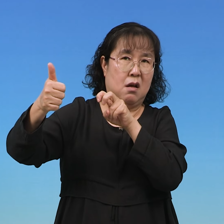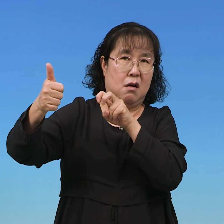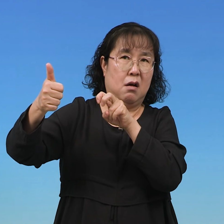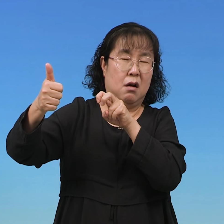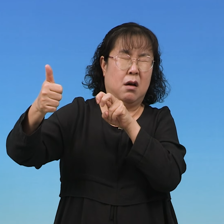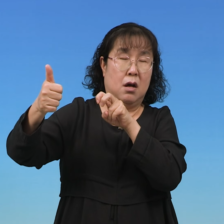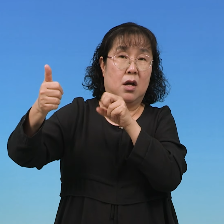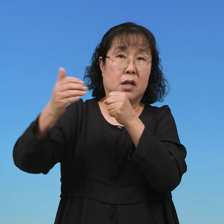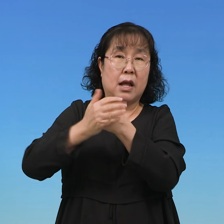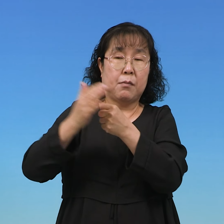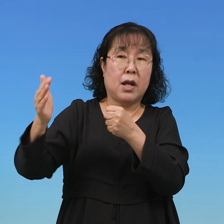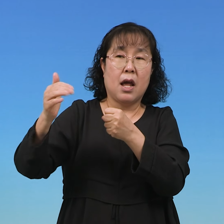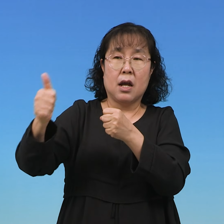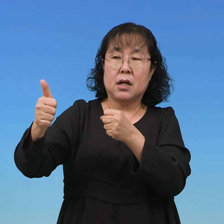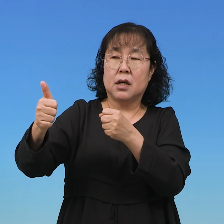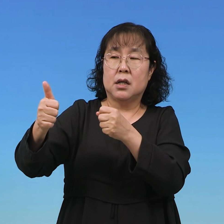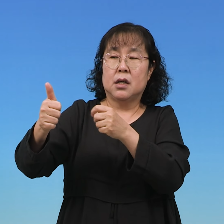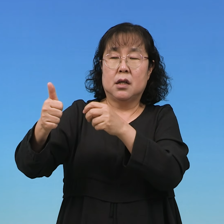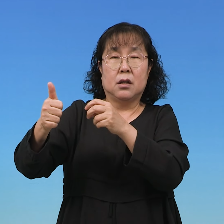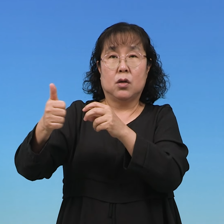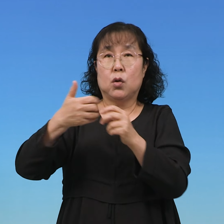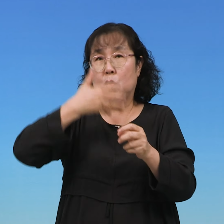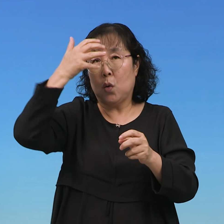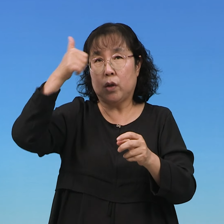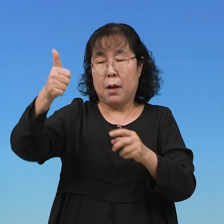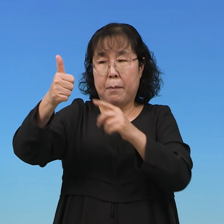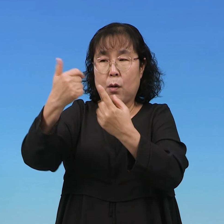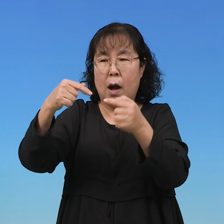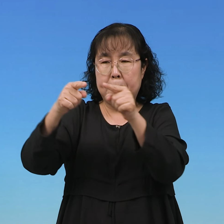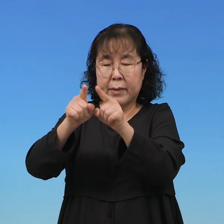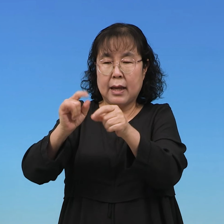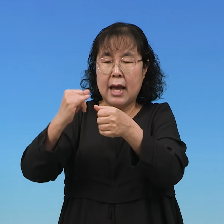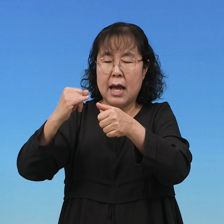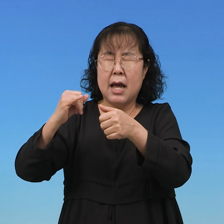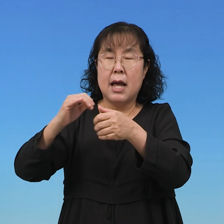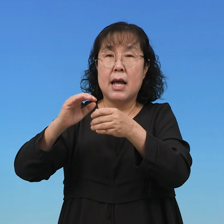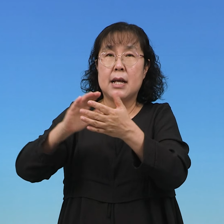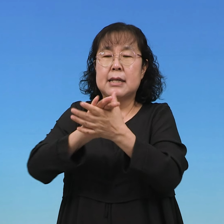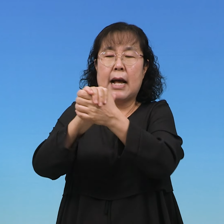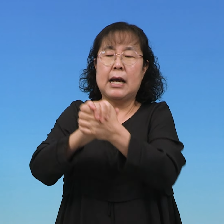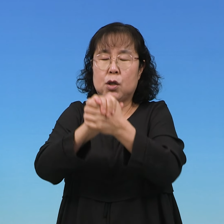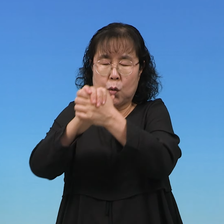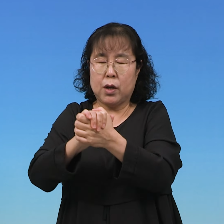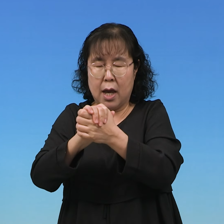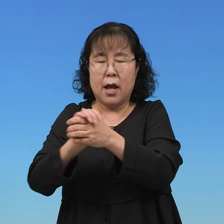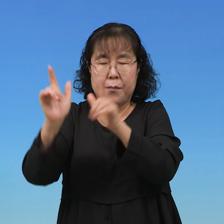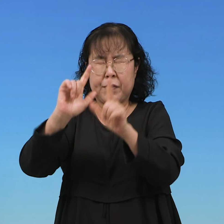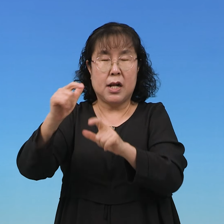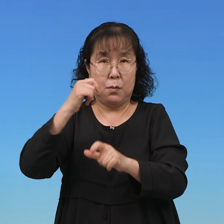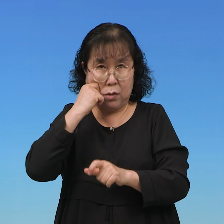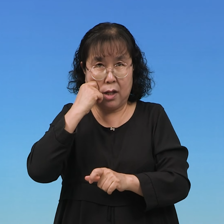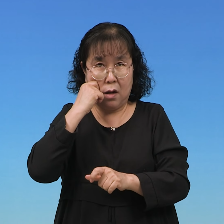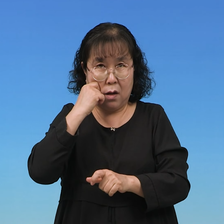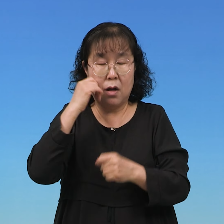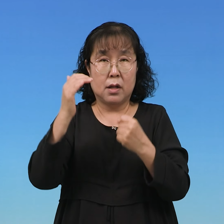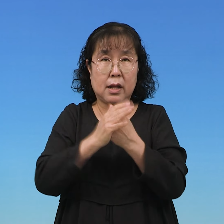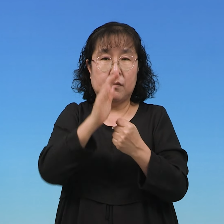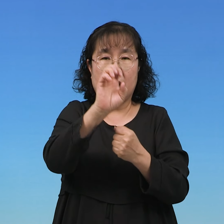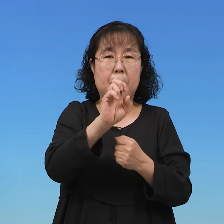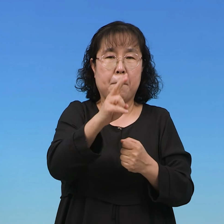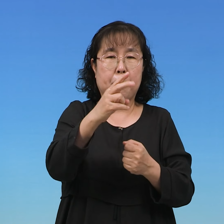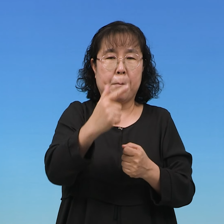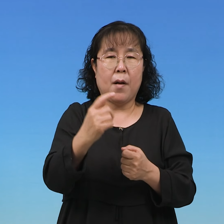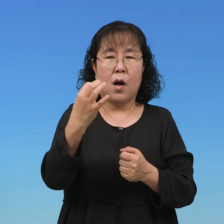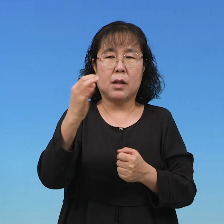됩니다. 부모의 그 자식 편애가 그 아이들하고 원수를 만들어 버립니다. 어떤 경우도 편애하시면 안